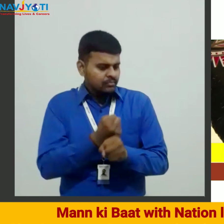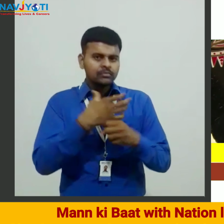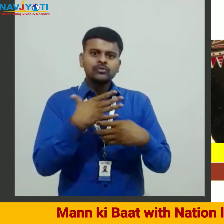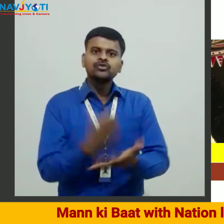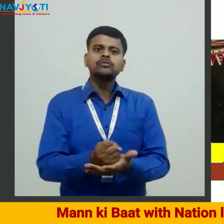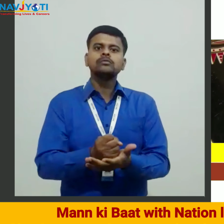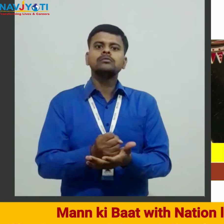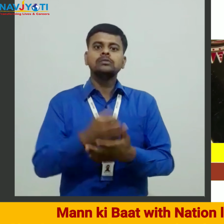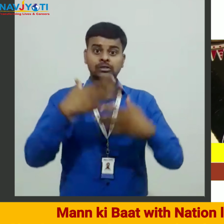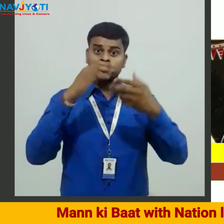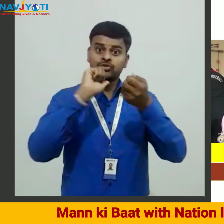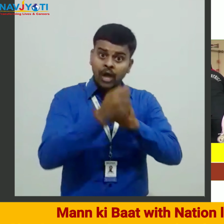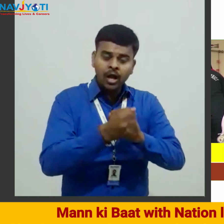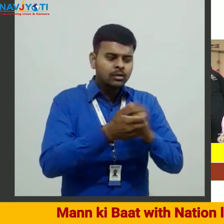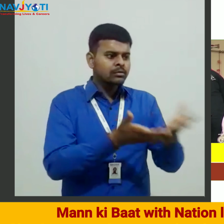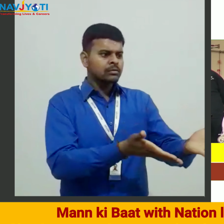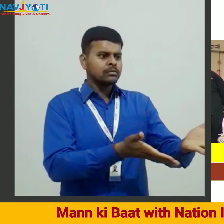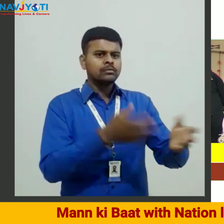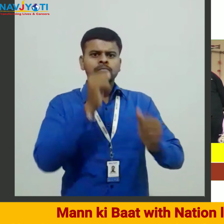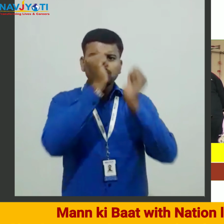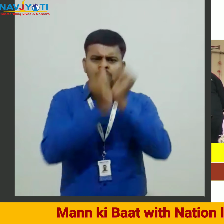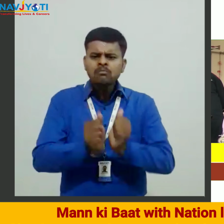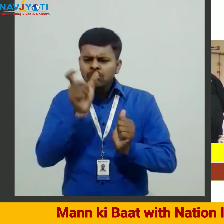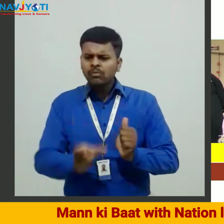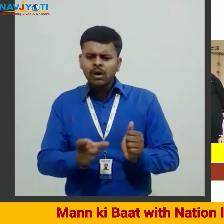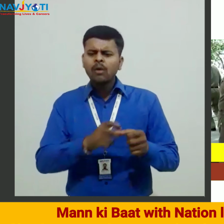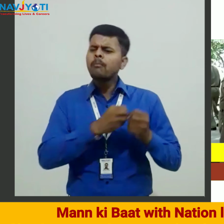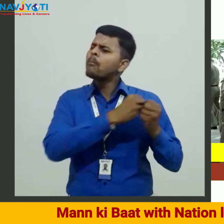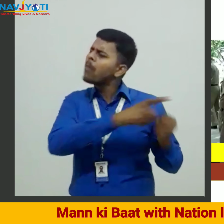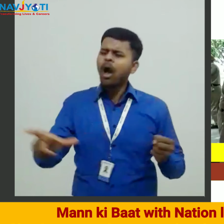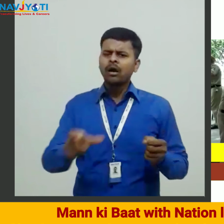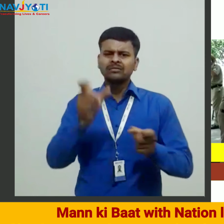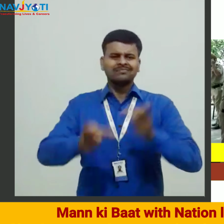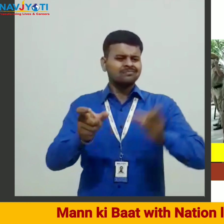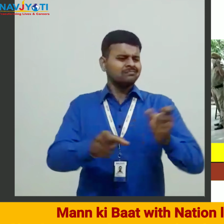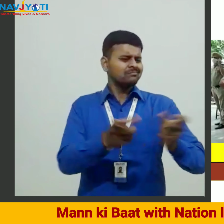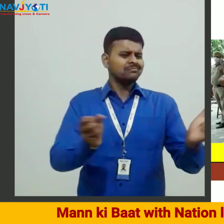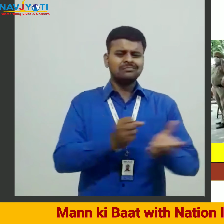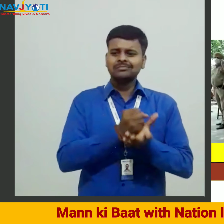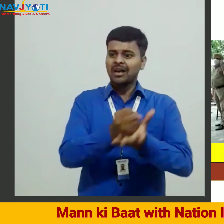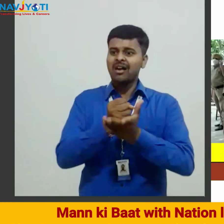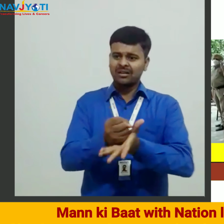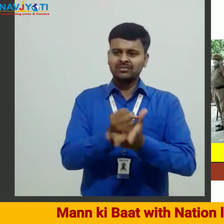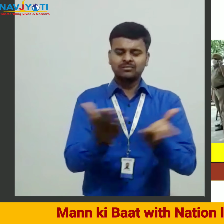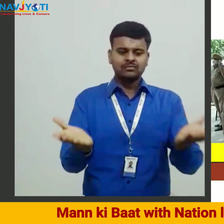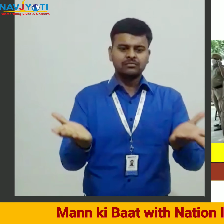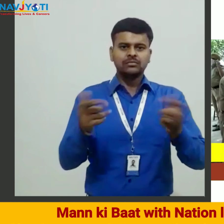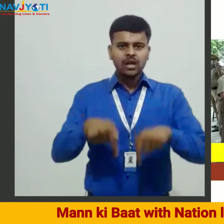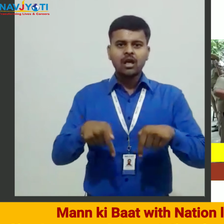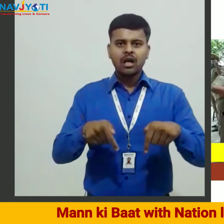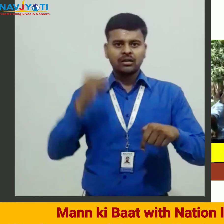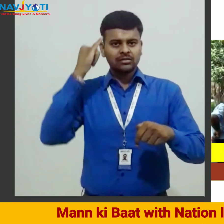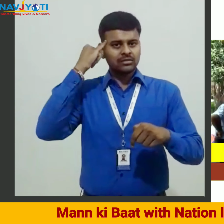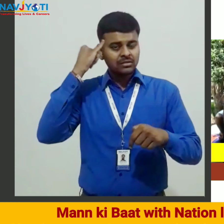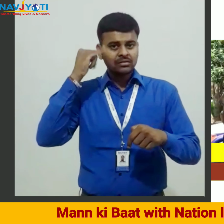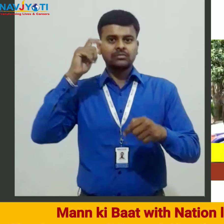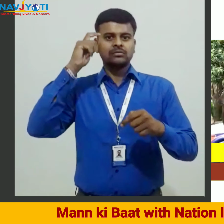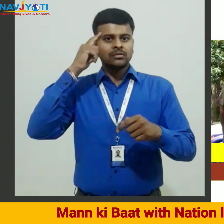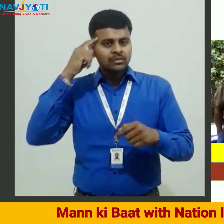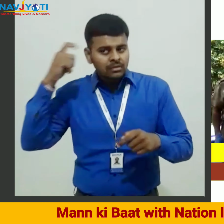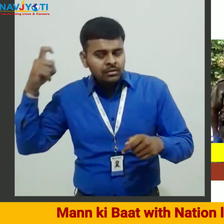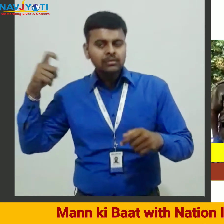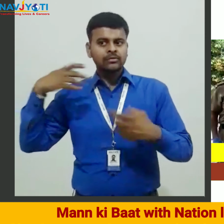के विषय में सोचते ही नकारात्मकता के सिवाय हमें कुछ नजर नहीं आता था। हमारे पुलिसकर्मी